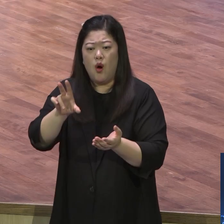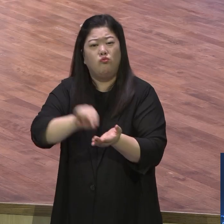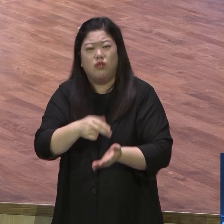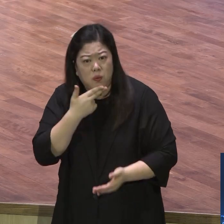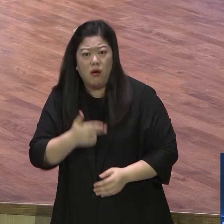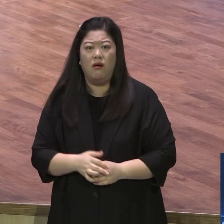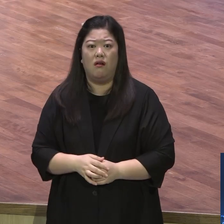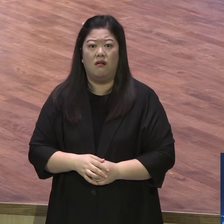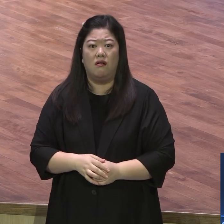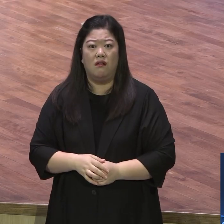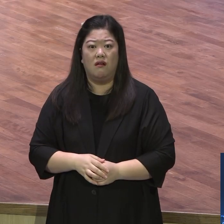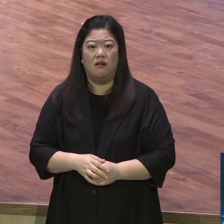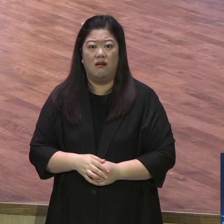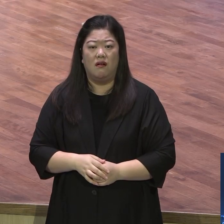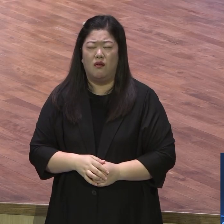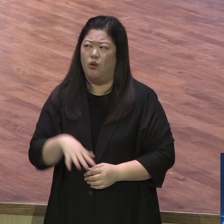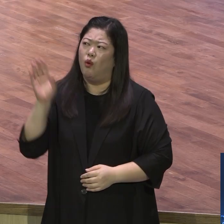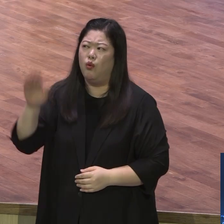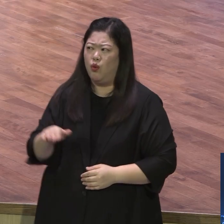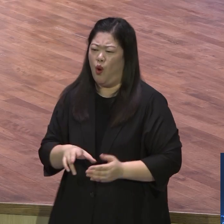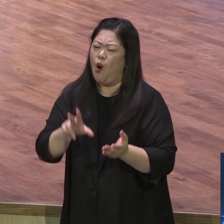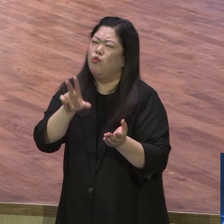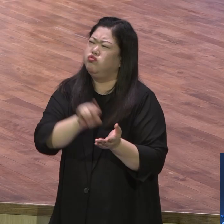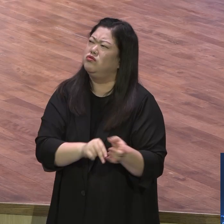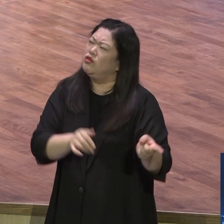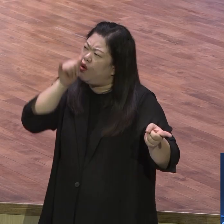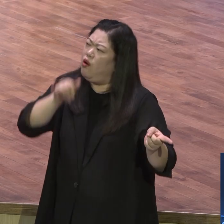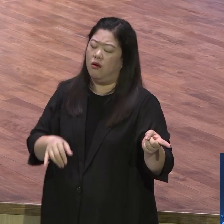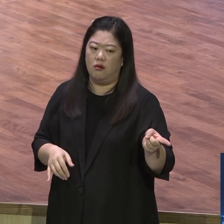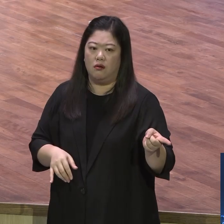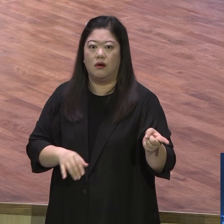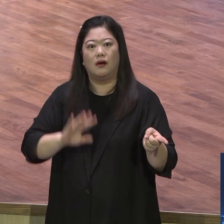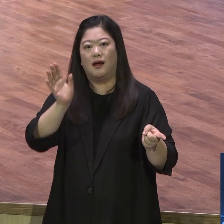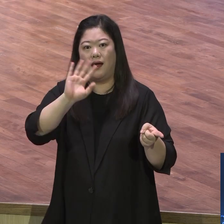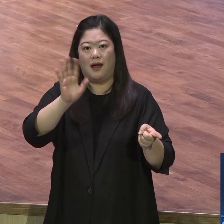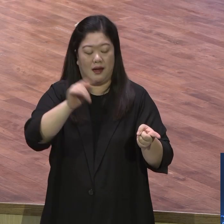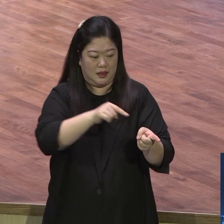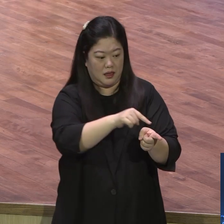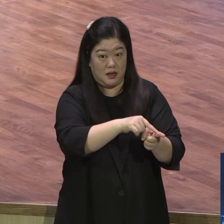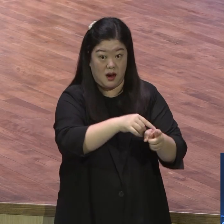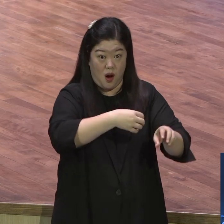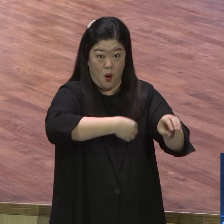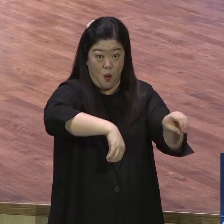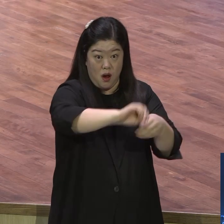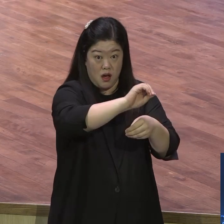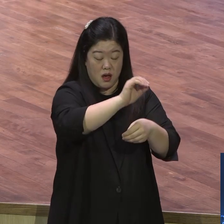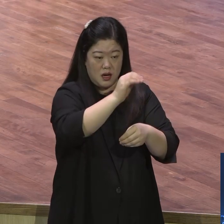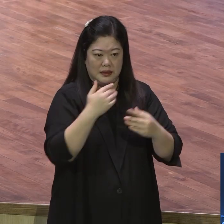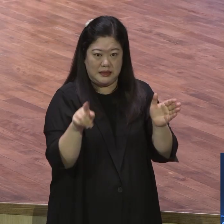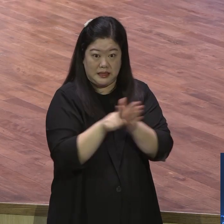문제 있는데요 문제 아니에요 다 발판이에요 합리가 서로 이룰 거예요